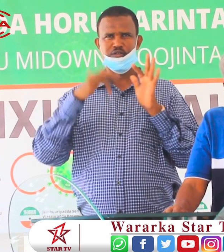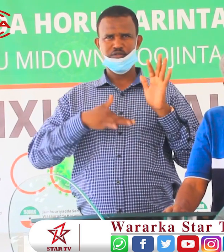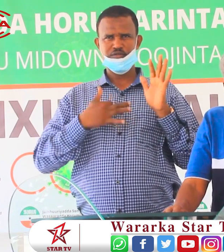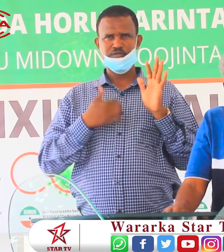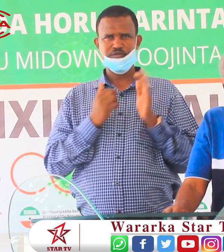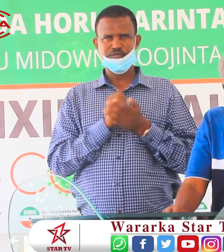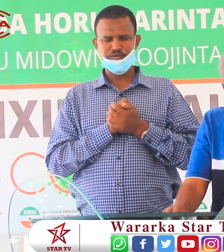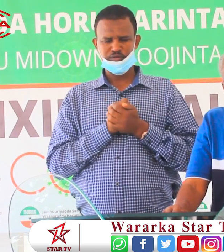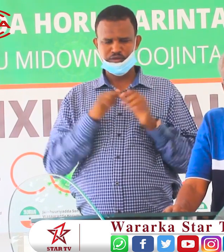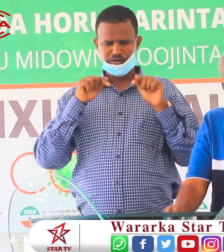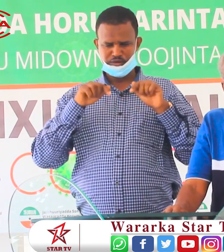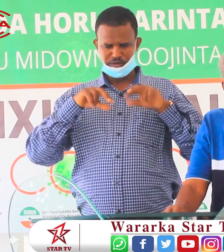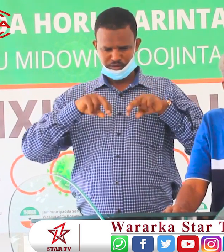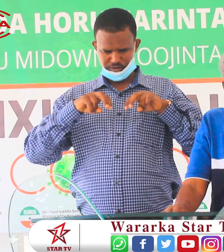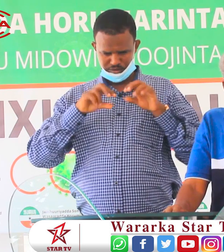inta laga helay cudurku